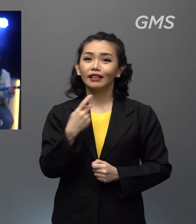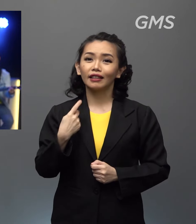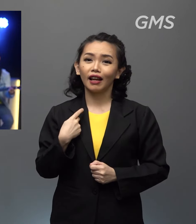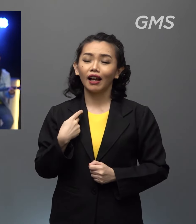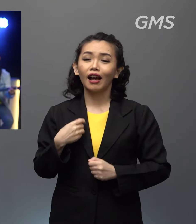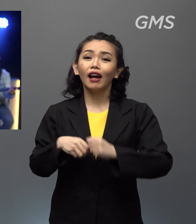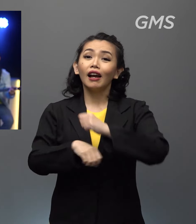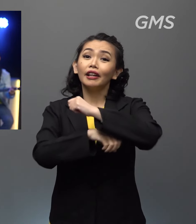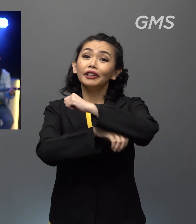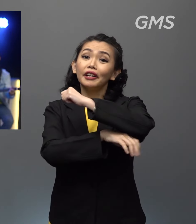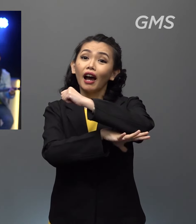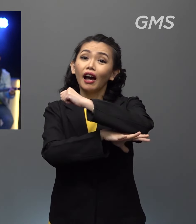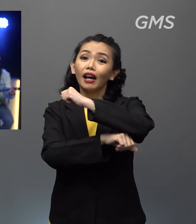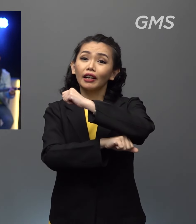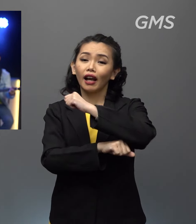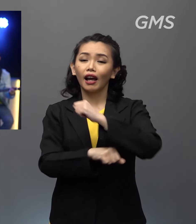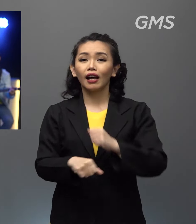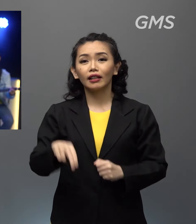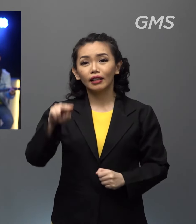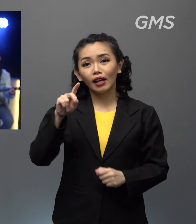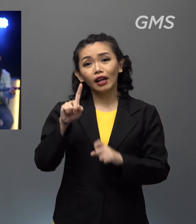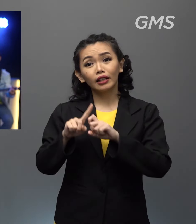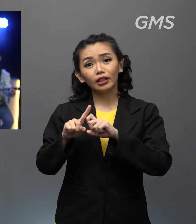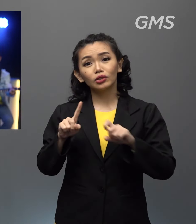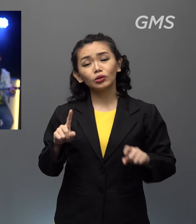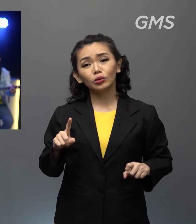bilur-bilurnya menyembuhkan, menanggung semua